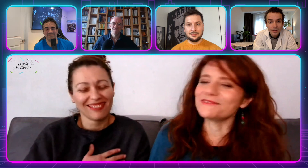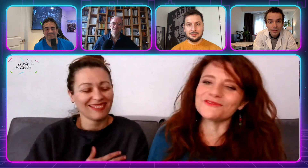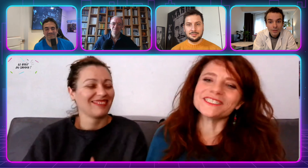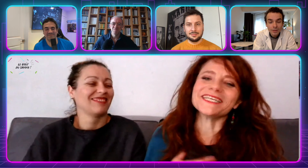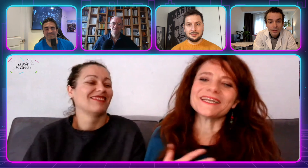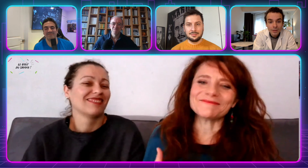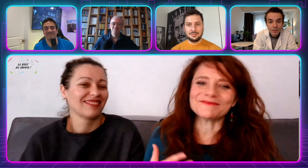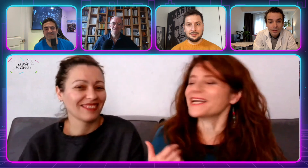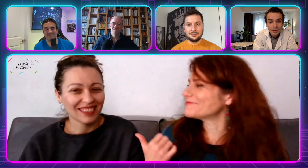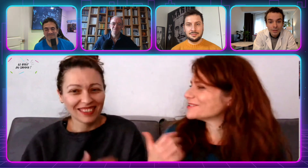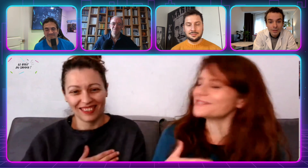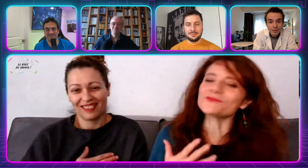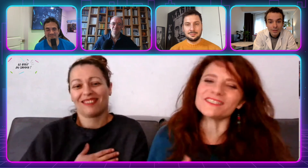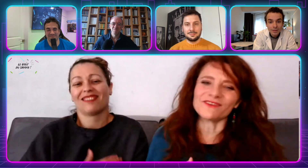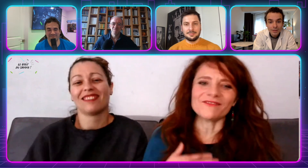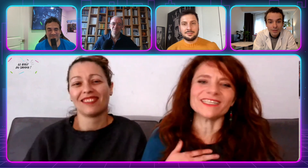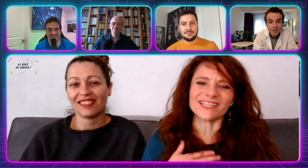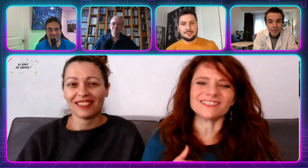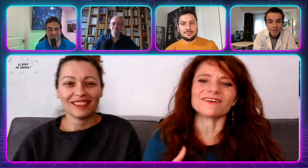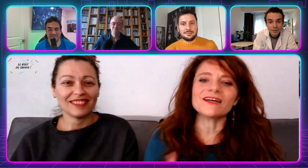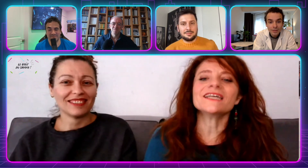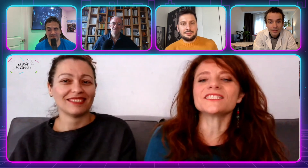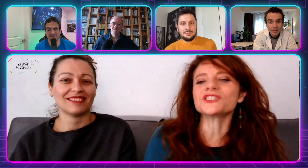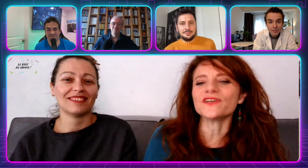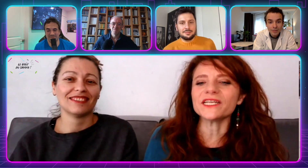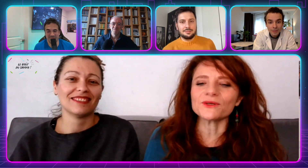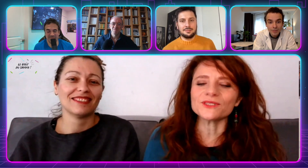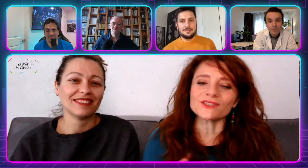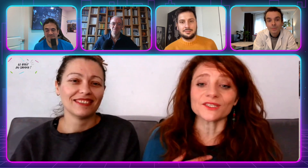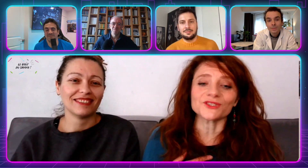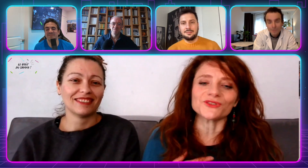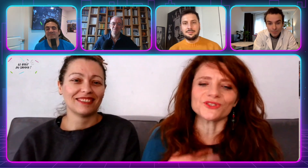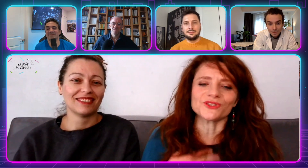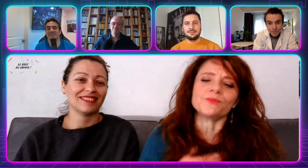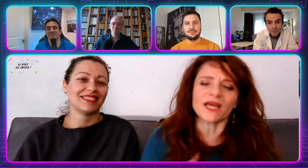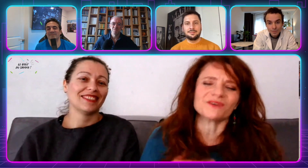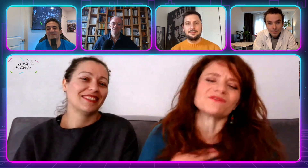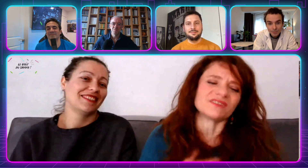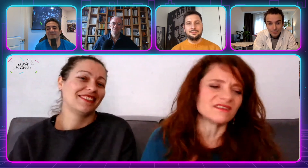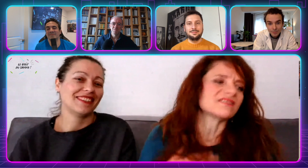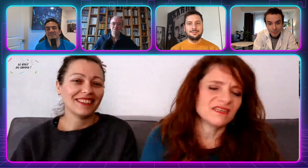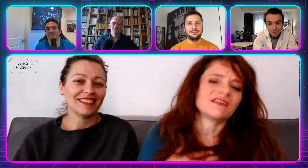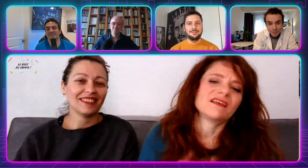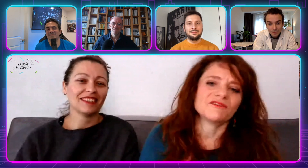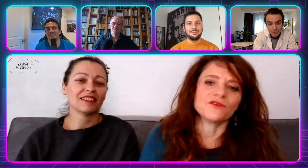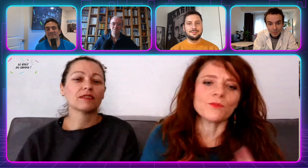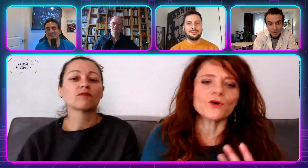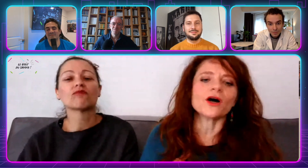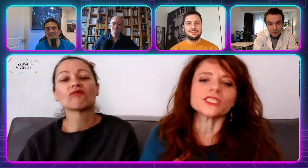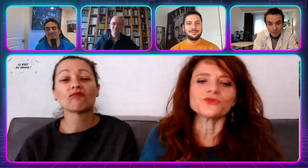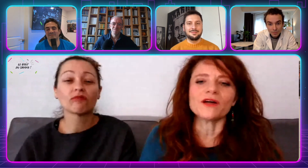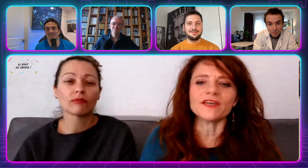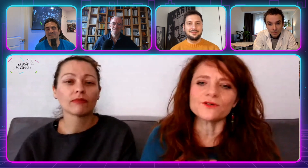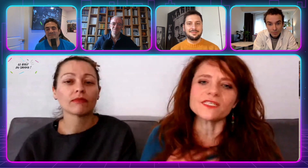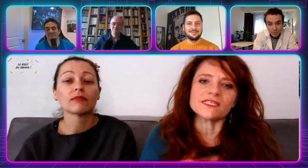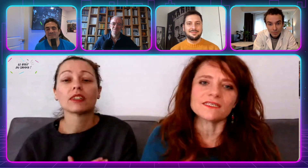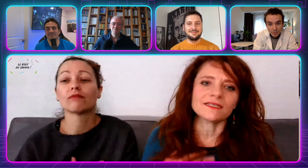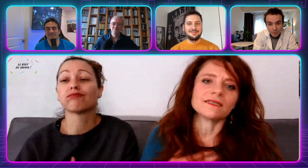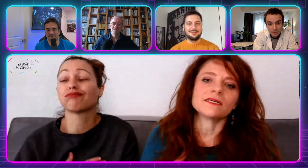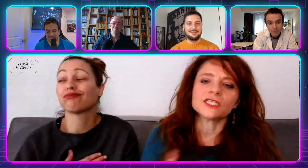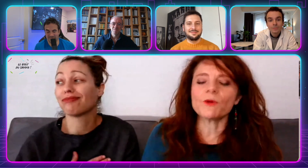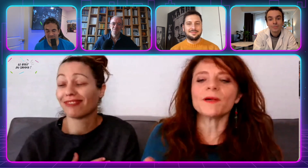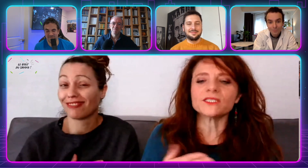Ouais, il faut qu'il y ait faut qu'il y ait tout ce qui va avec. C'est-à-dire, si je fais l'ironie en disant je suis super contente, faut que mon corps il joue avec